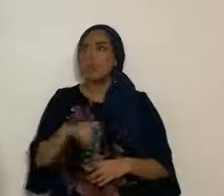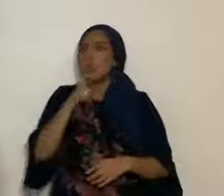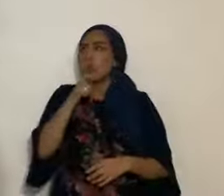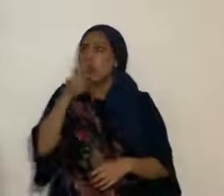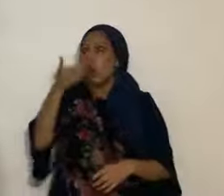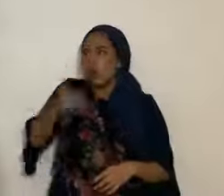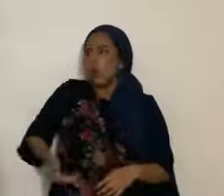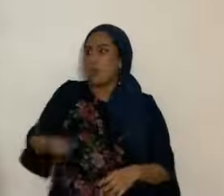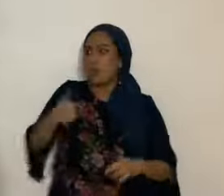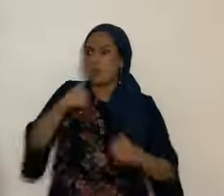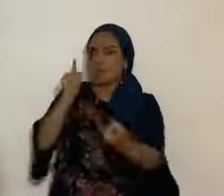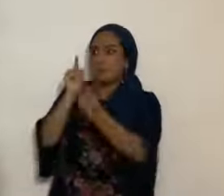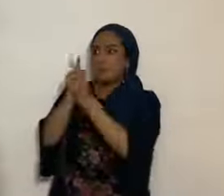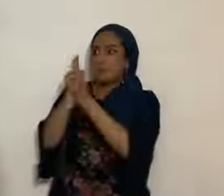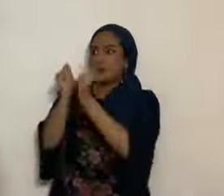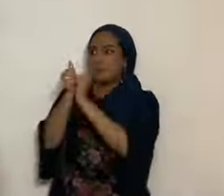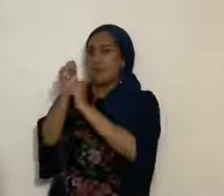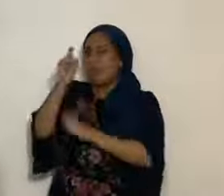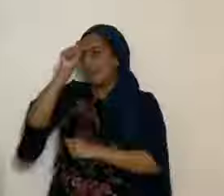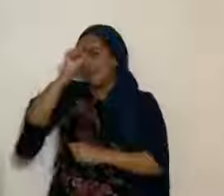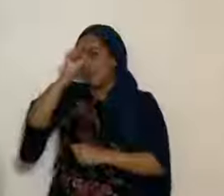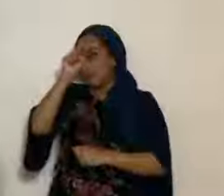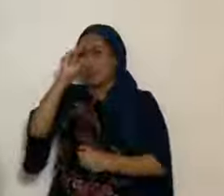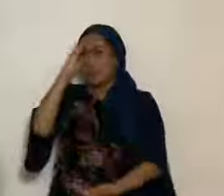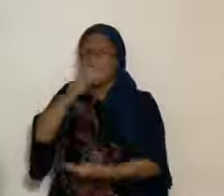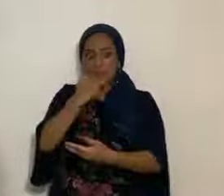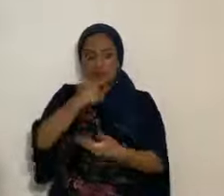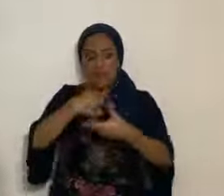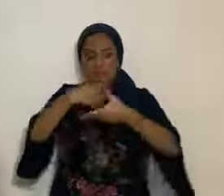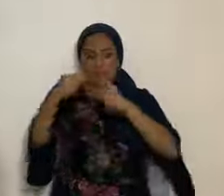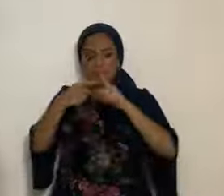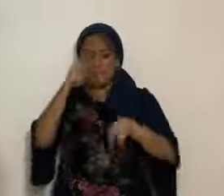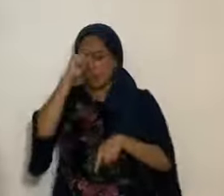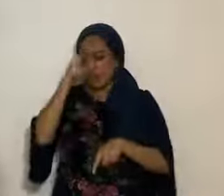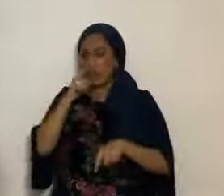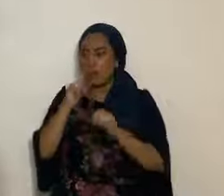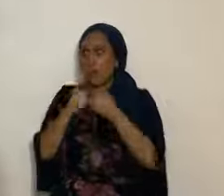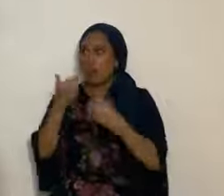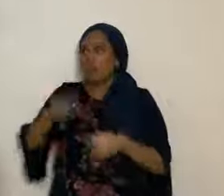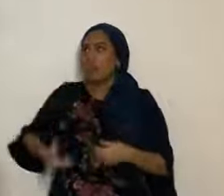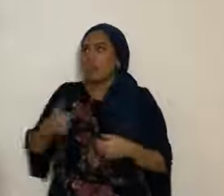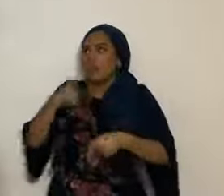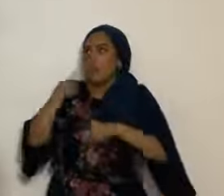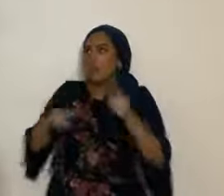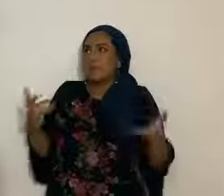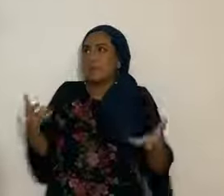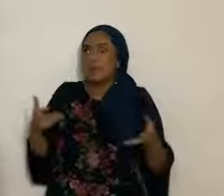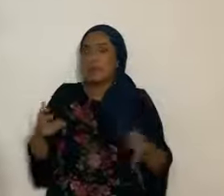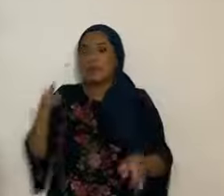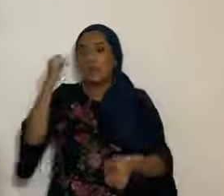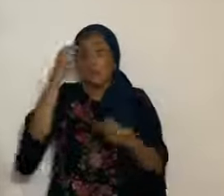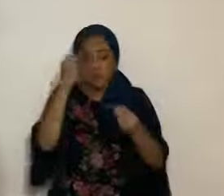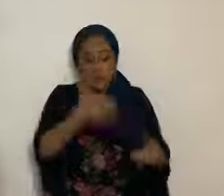vaya a Faraón y saque de Egipto a los hijos de Israel? Verso 12. Y él respondió: ve, porque yo